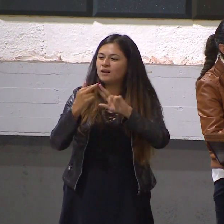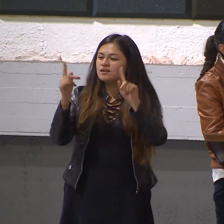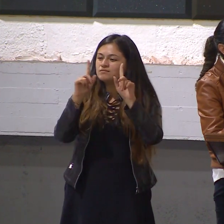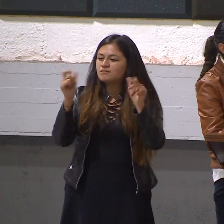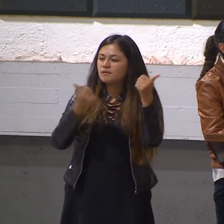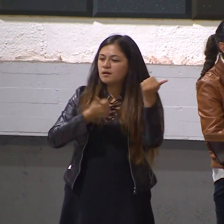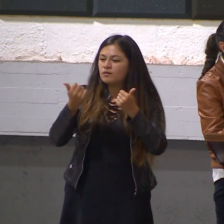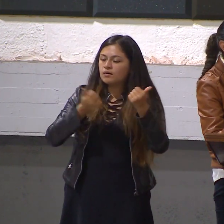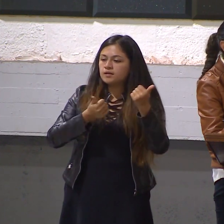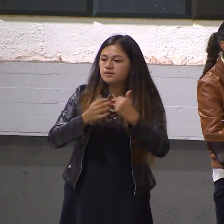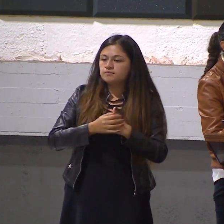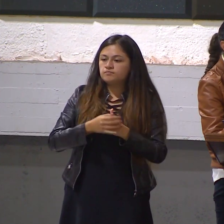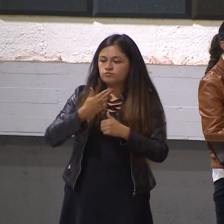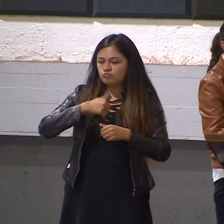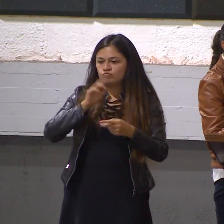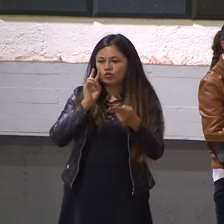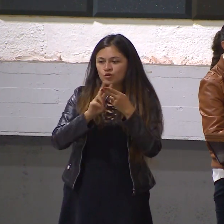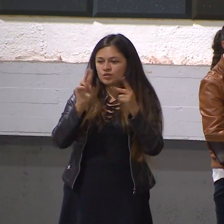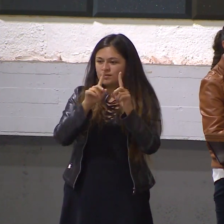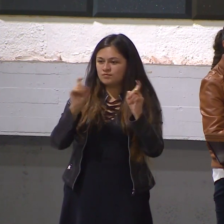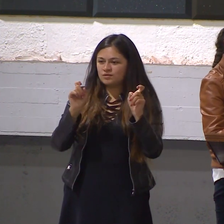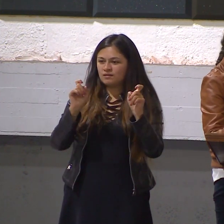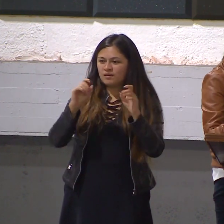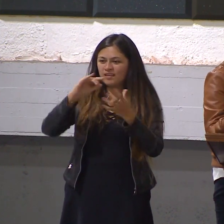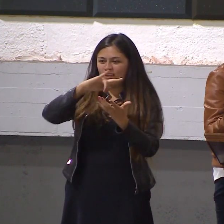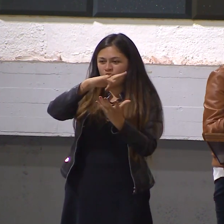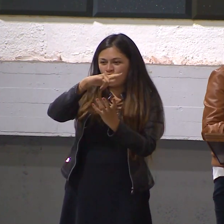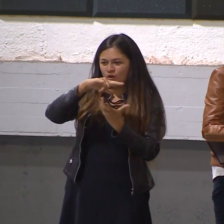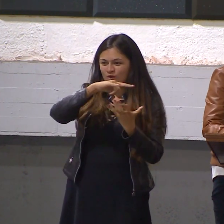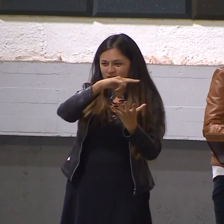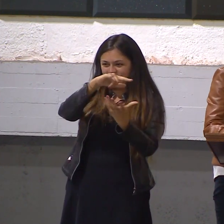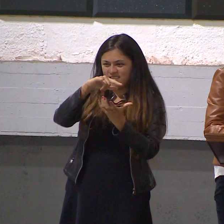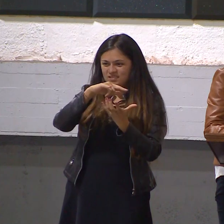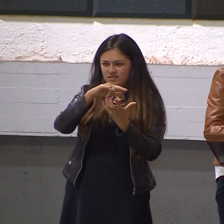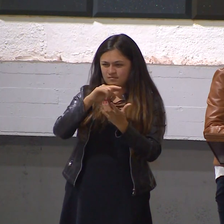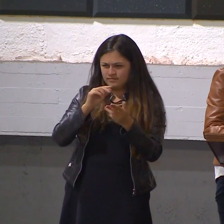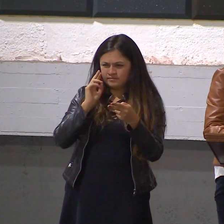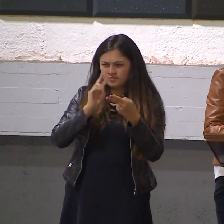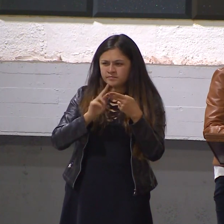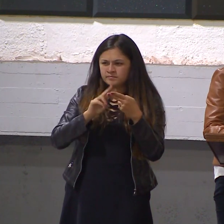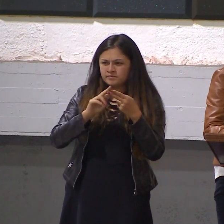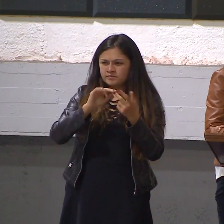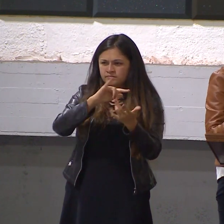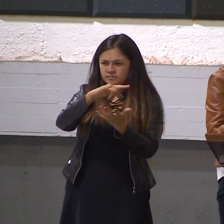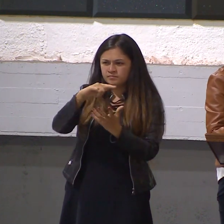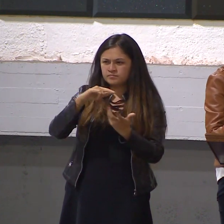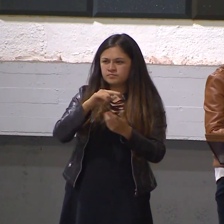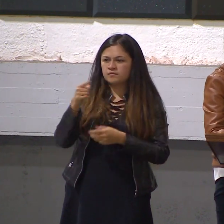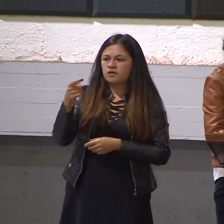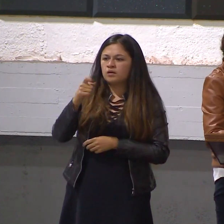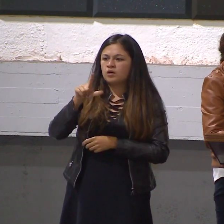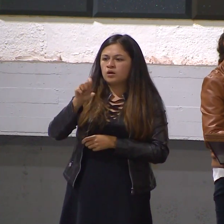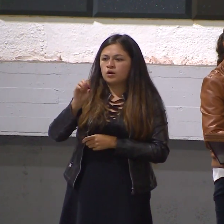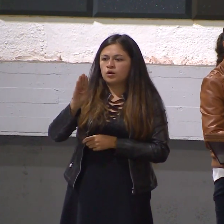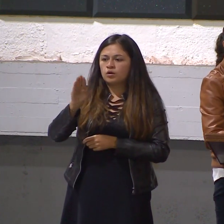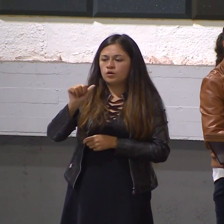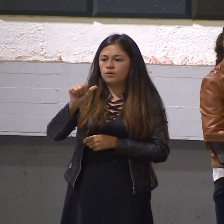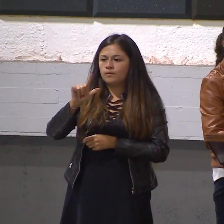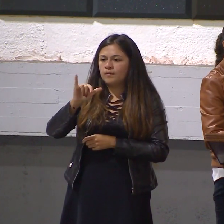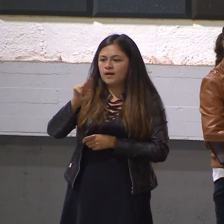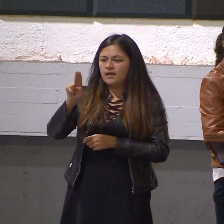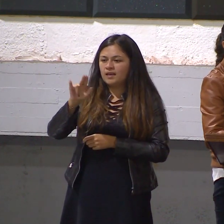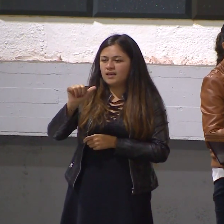con lo que nosotros conocemos como la globalización uno de los momentos de la globalización eso sin mencionar